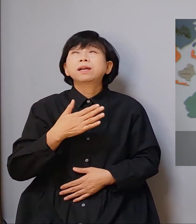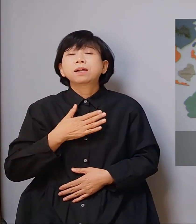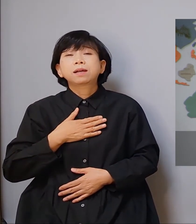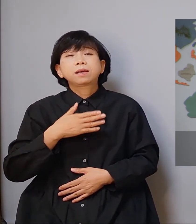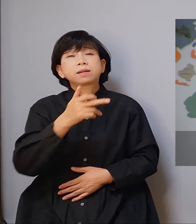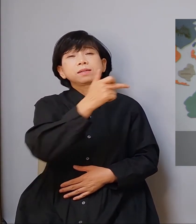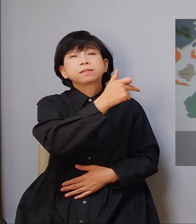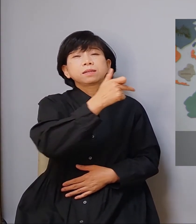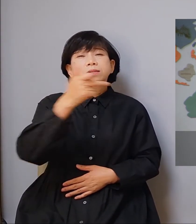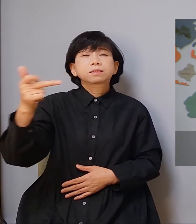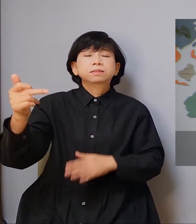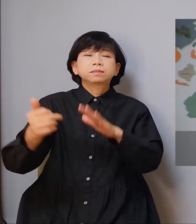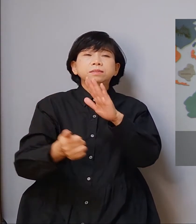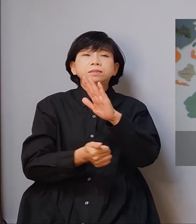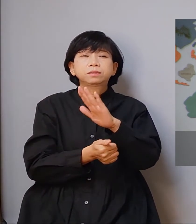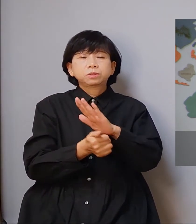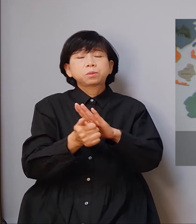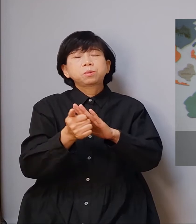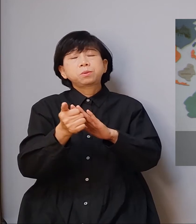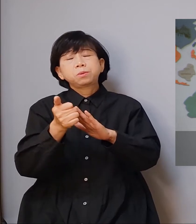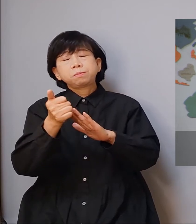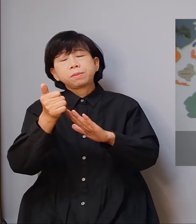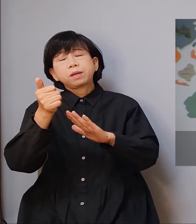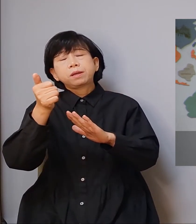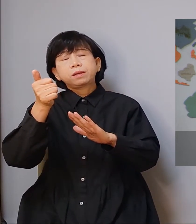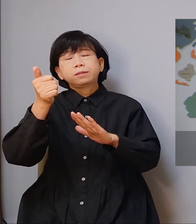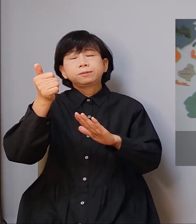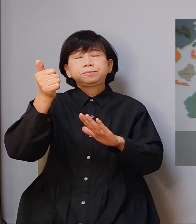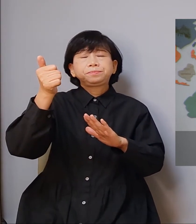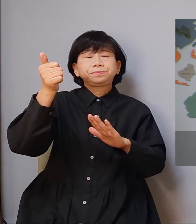주는 나의 큰